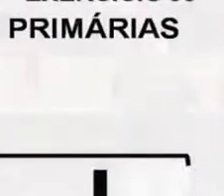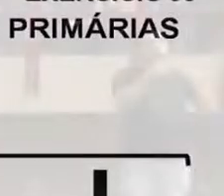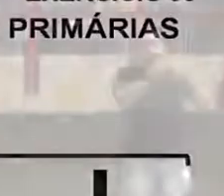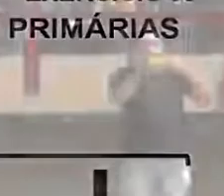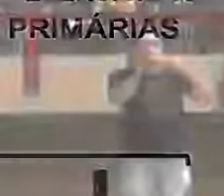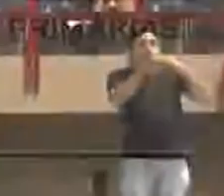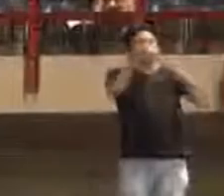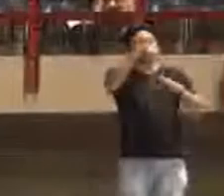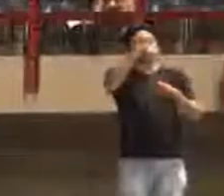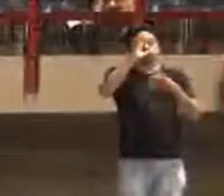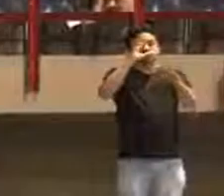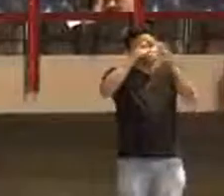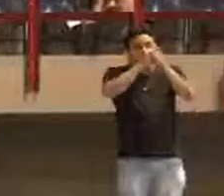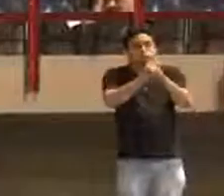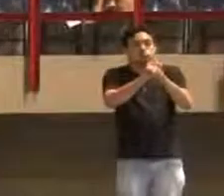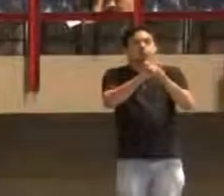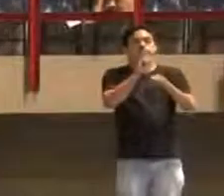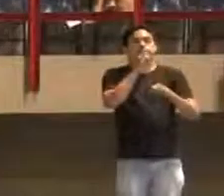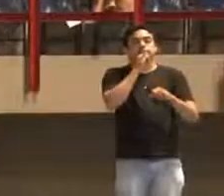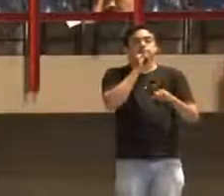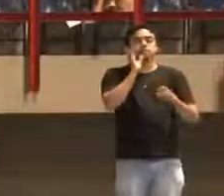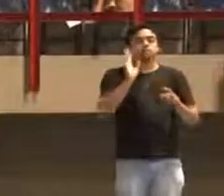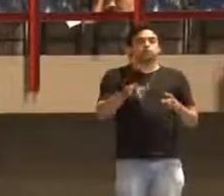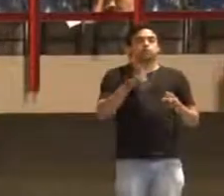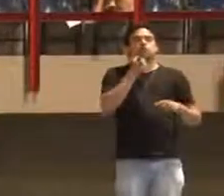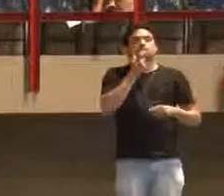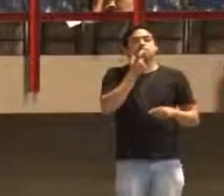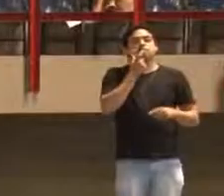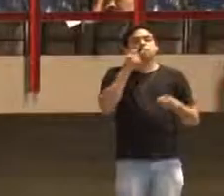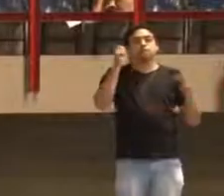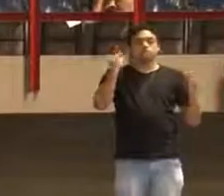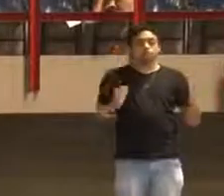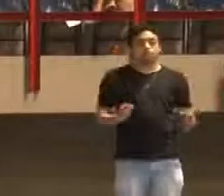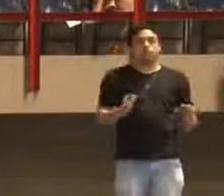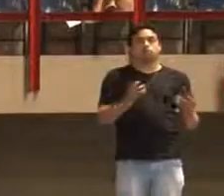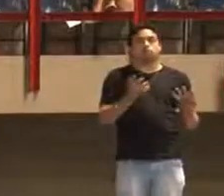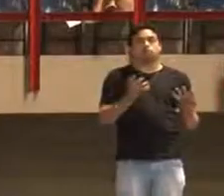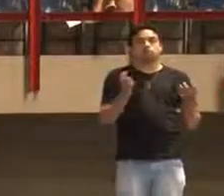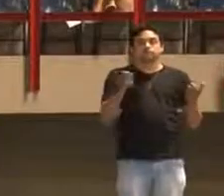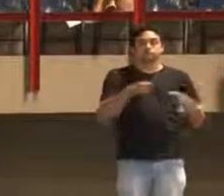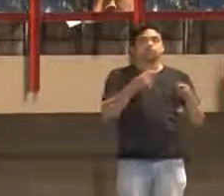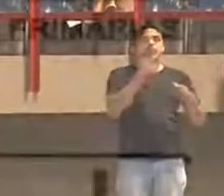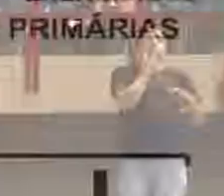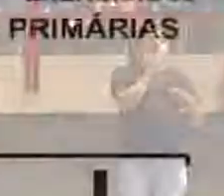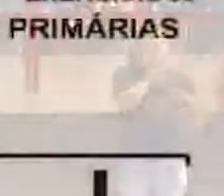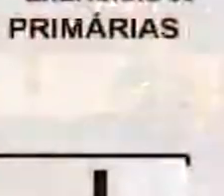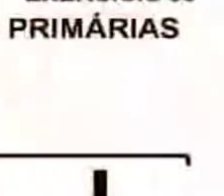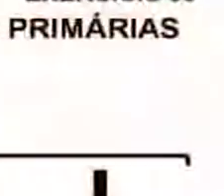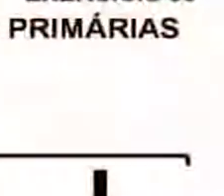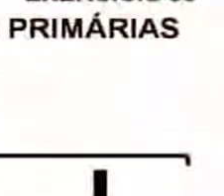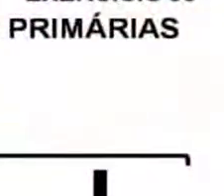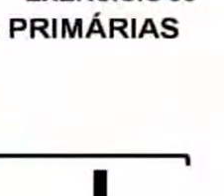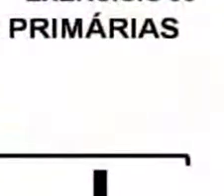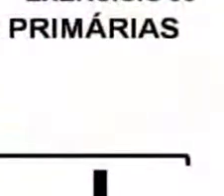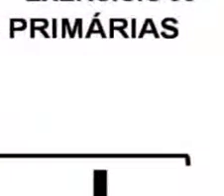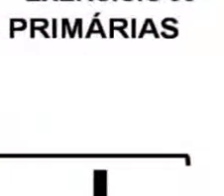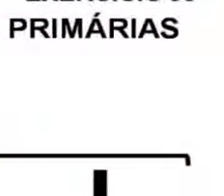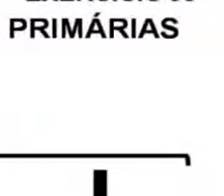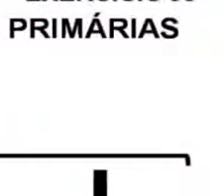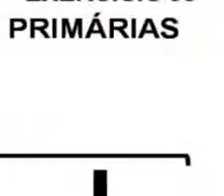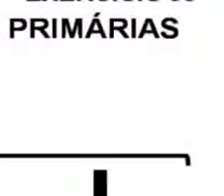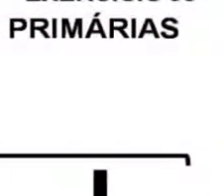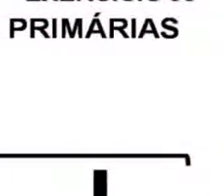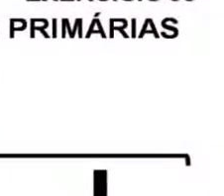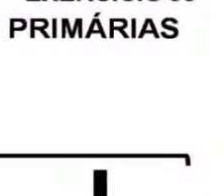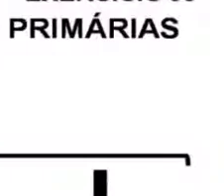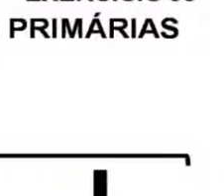pintar o azul escuro. Quando você pega, por exemplo, o vermelho, você pode pintar o vermelho, você pode pintar o vermelho claro e